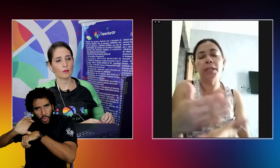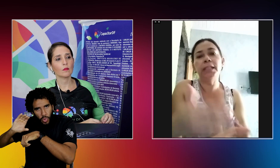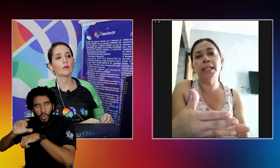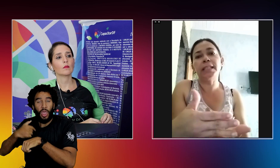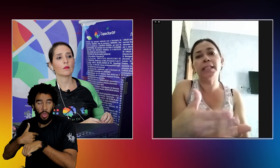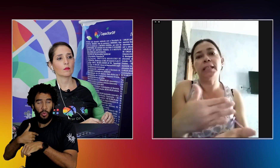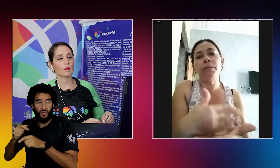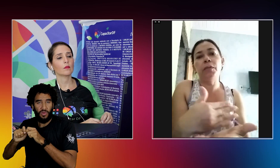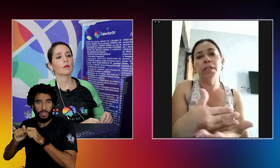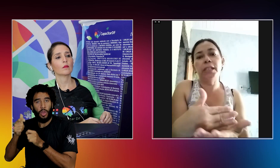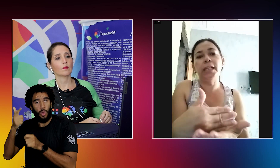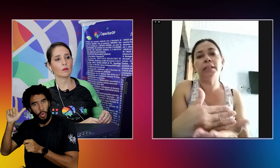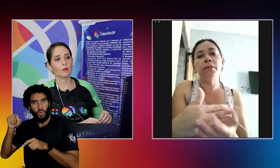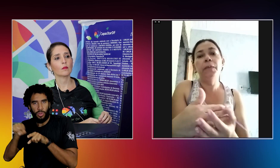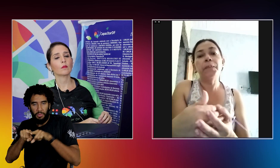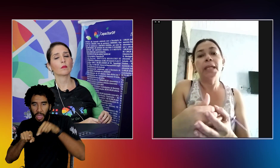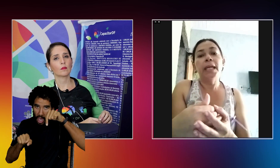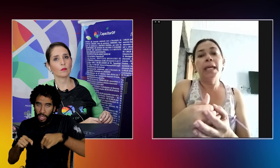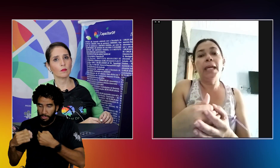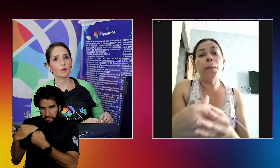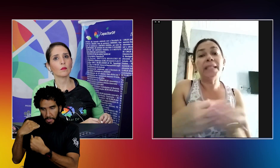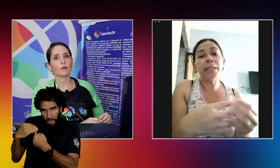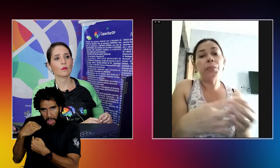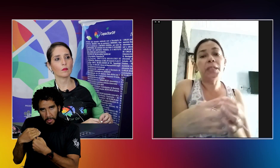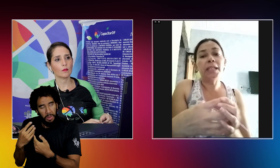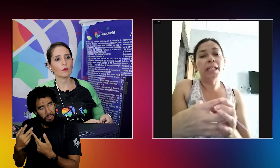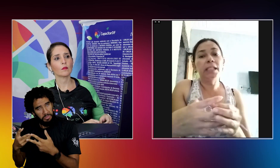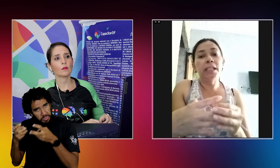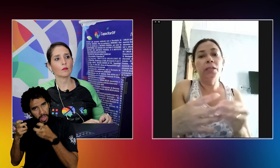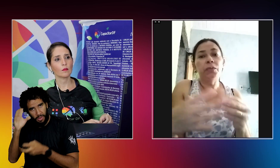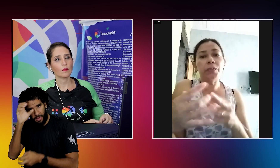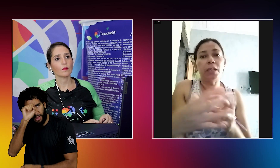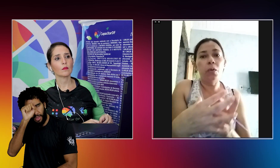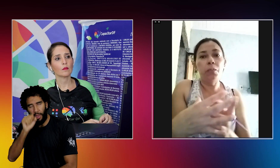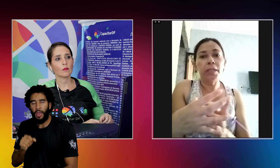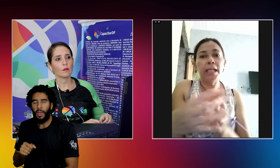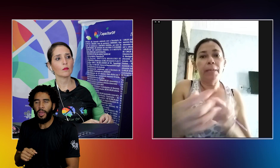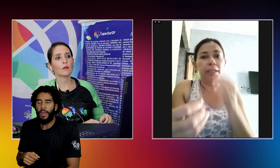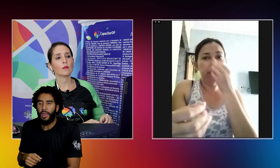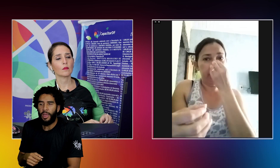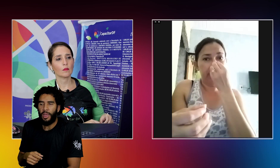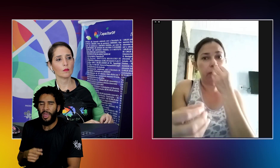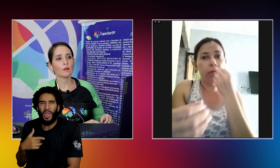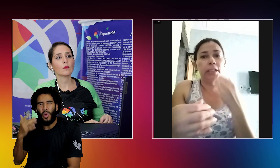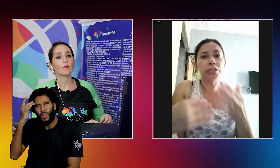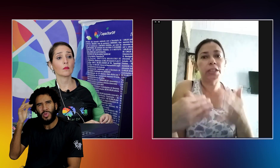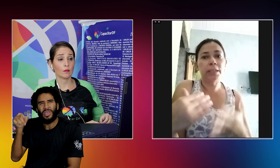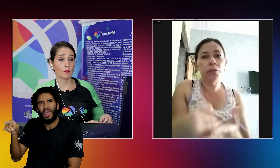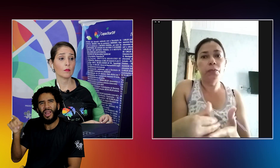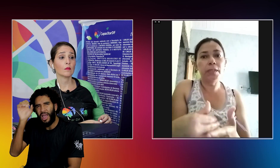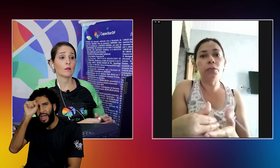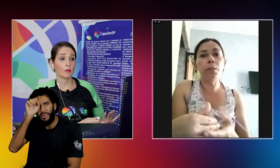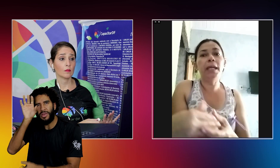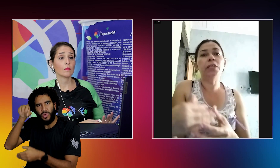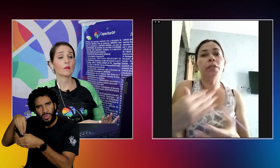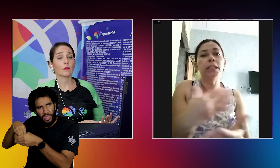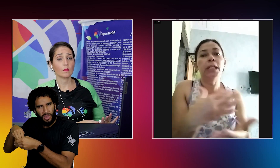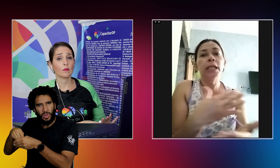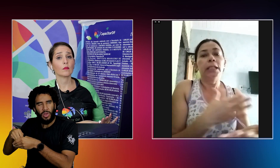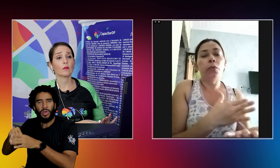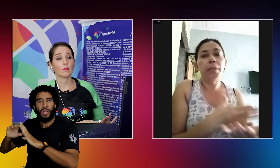também, e esse, que me orientam, eu percebo que eu não sei como que ele aprendeu na escola, ele já terminou o ensino médio,